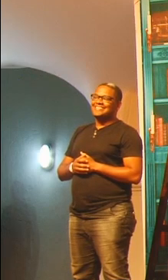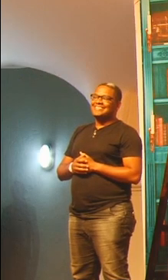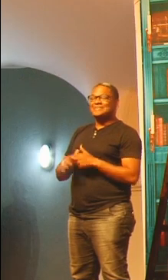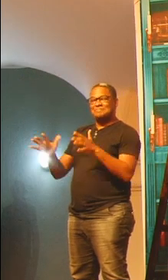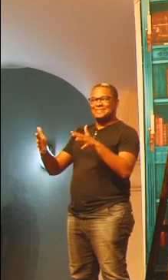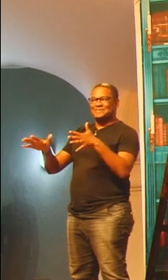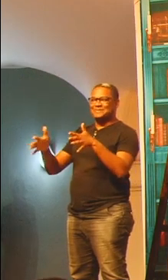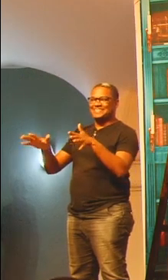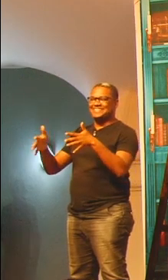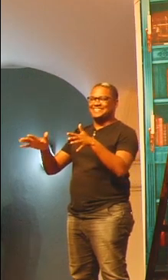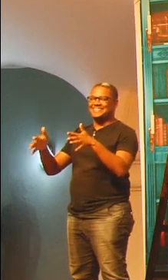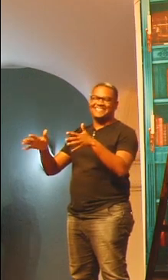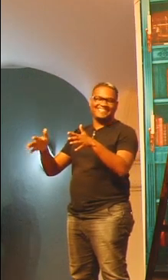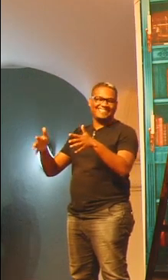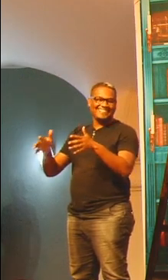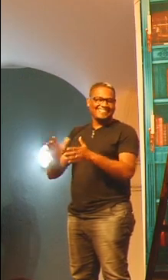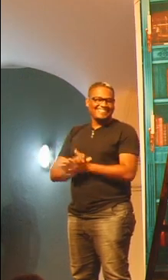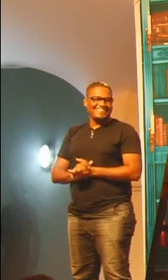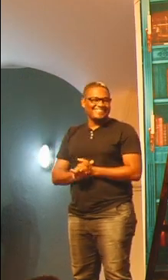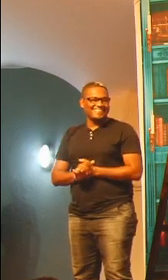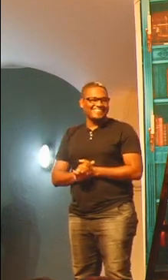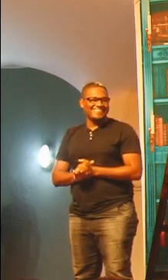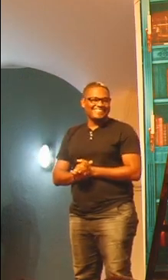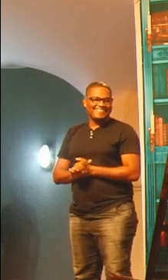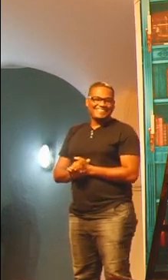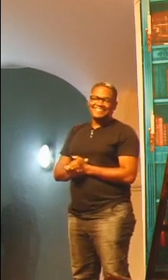Mais ou menos.